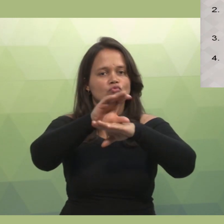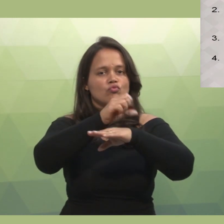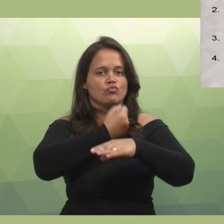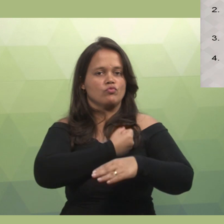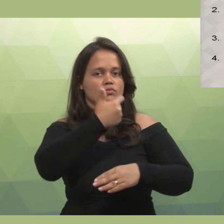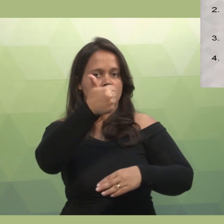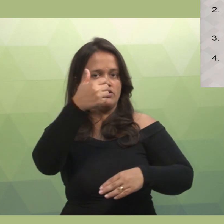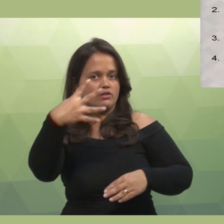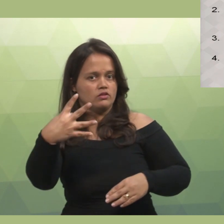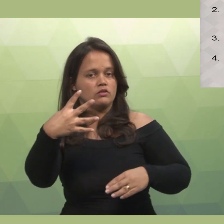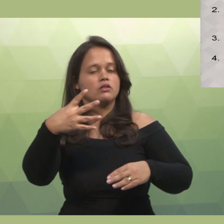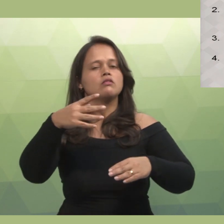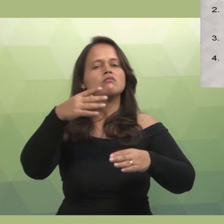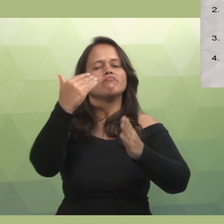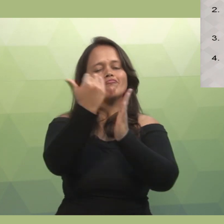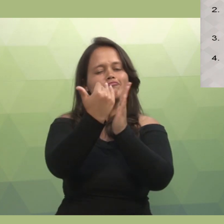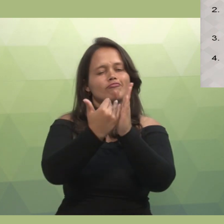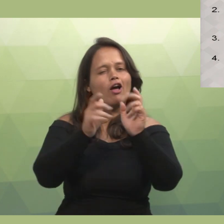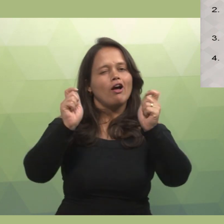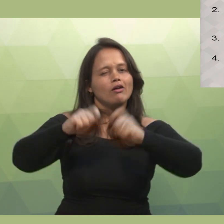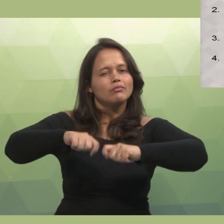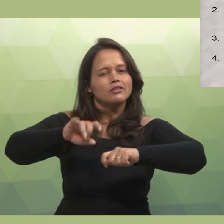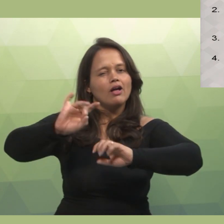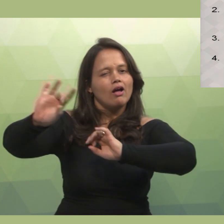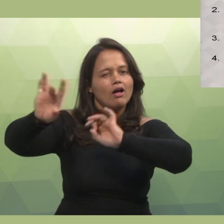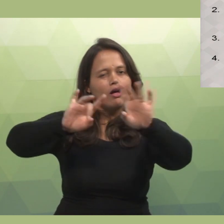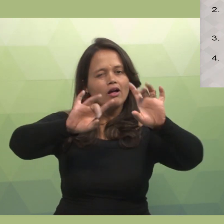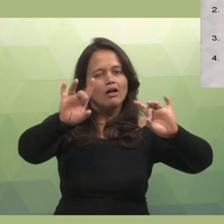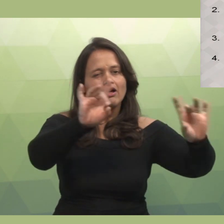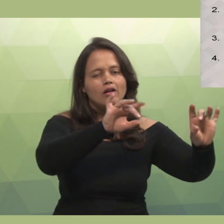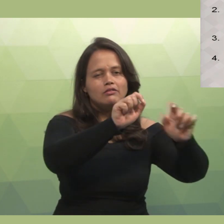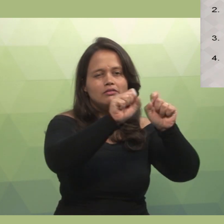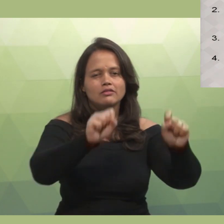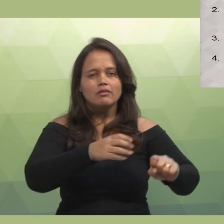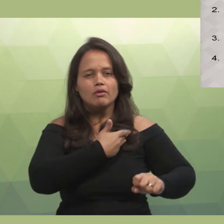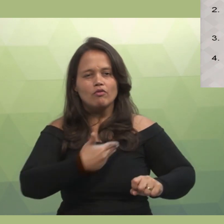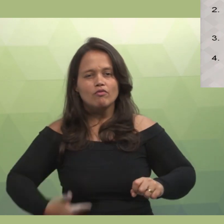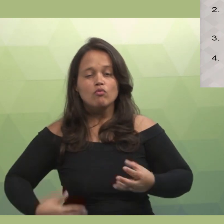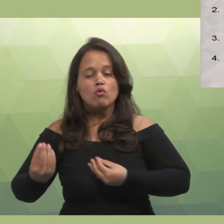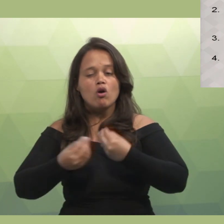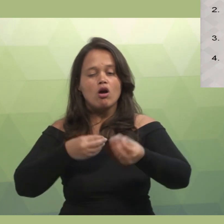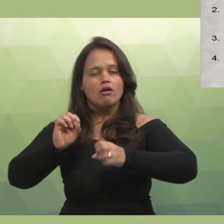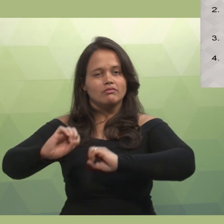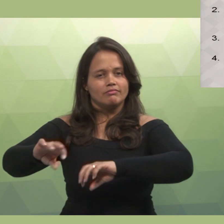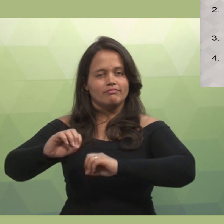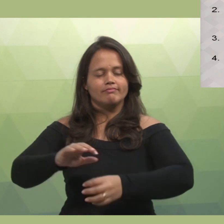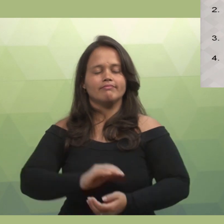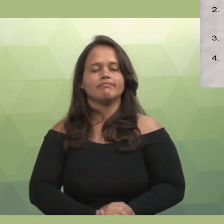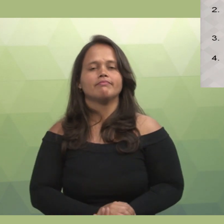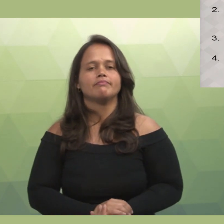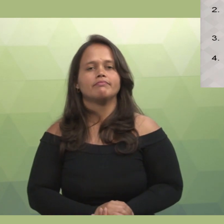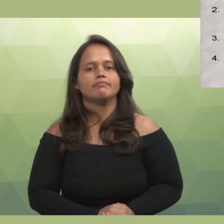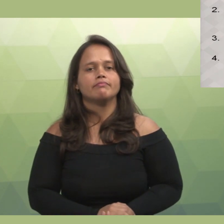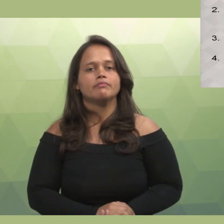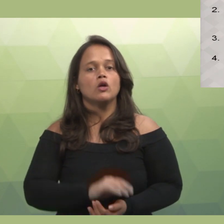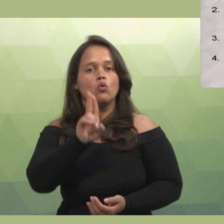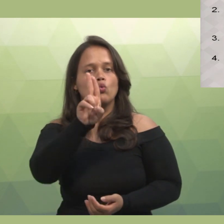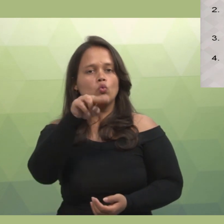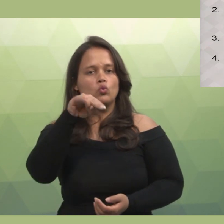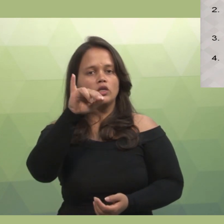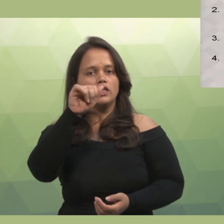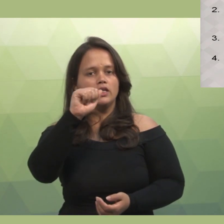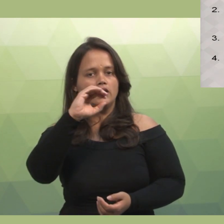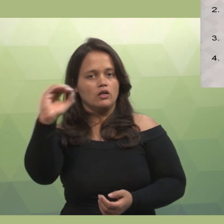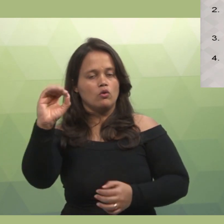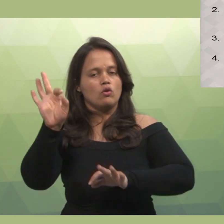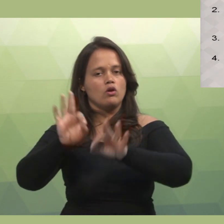14, define as competências de cada esfera governamental para com a educação, quais sejam: a União organizará